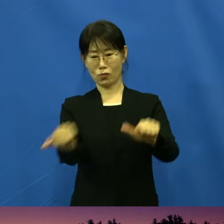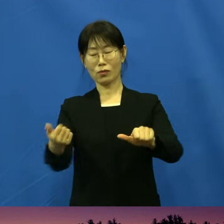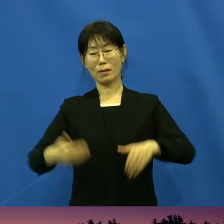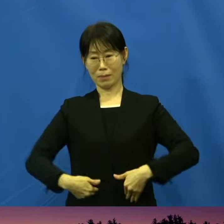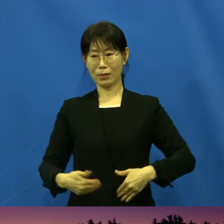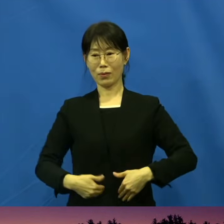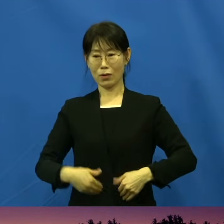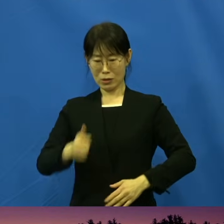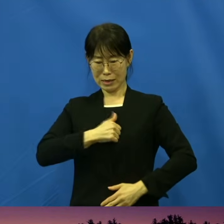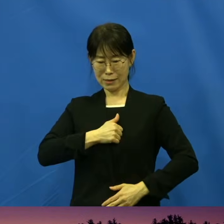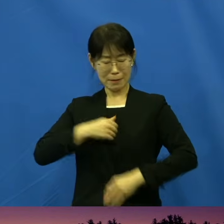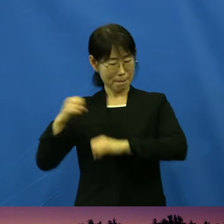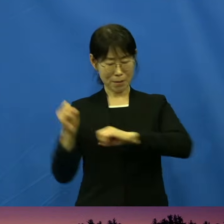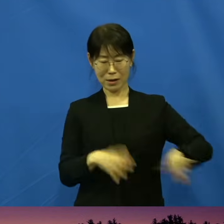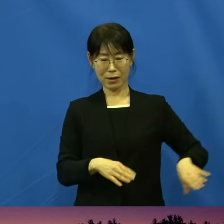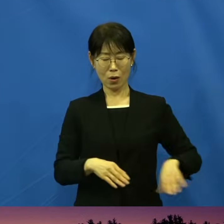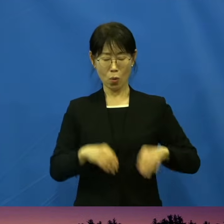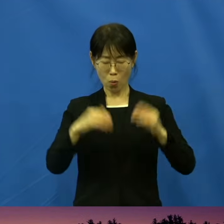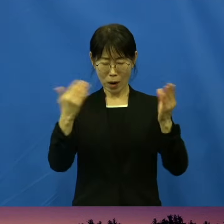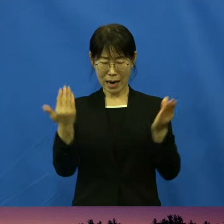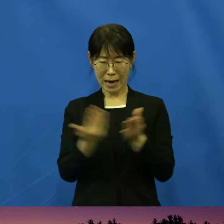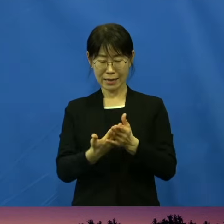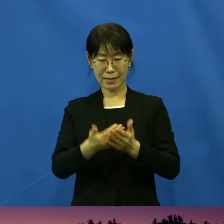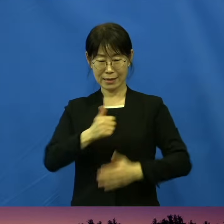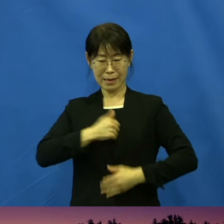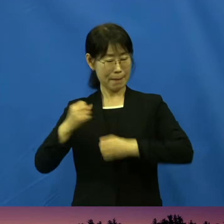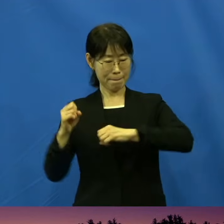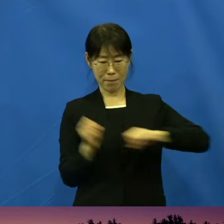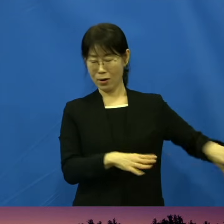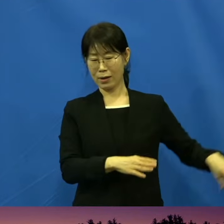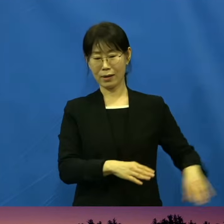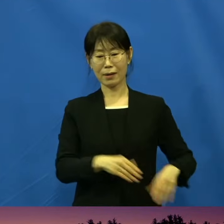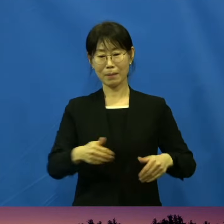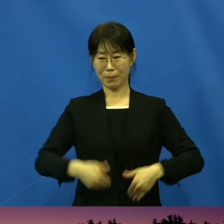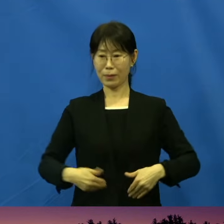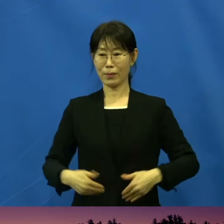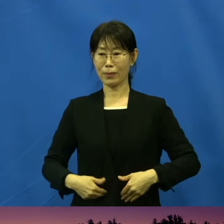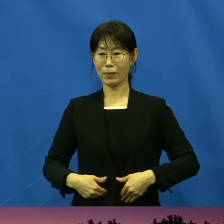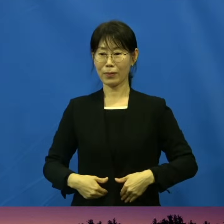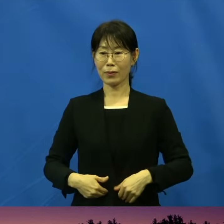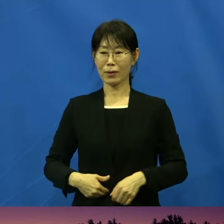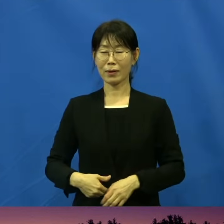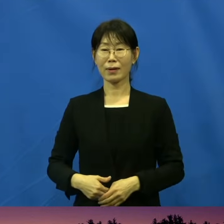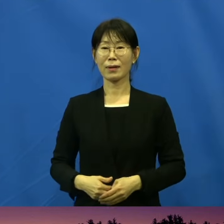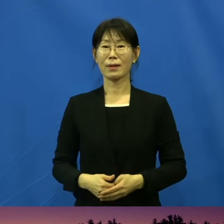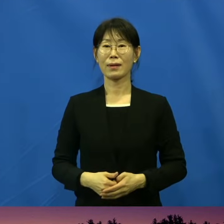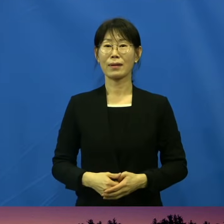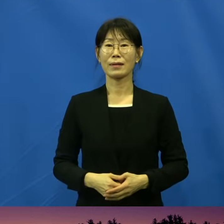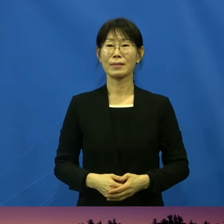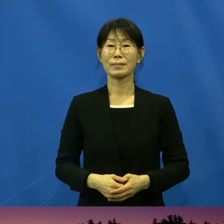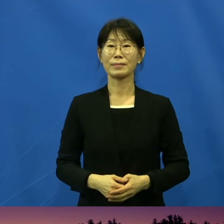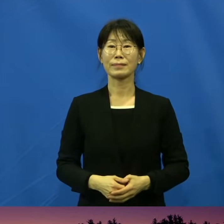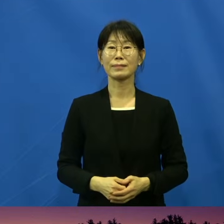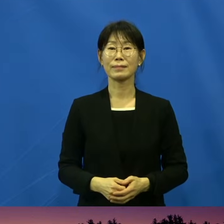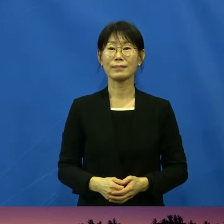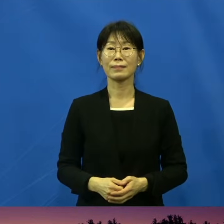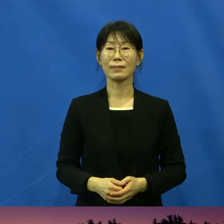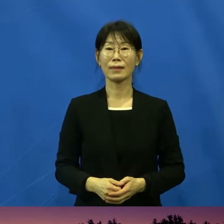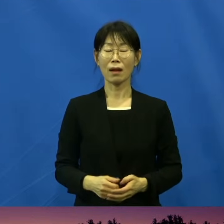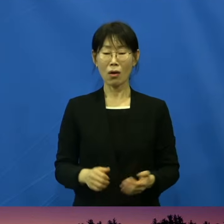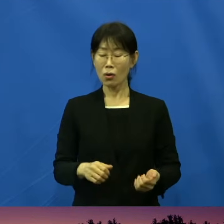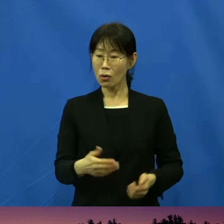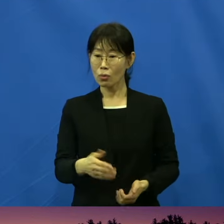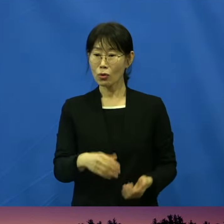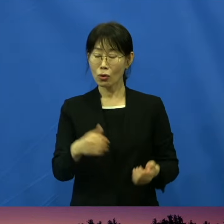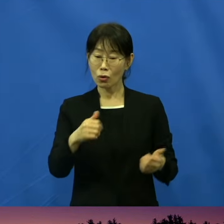막 무시한다고요. 참던 게 막 폭발을 해버려요. 자존심 상해서 더 이상 못 죽겠다는 거예요. 여러분, 죽었는데 무슨 소리가